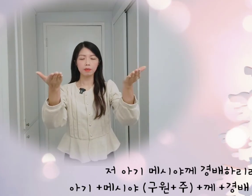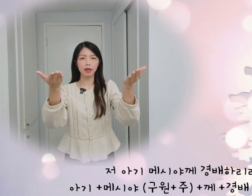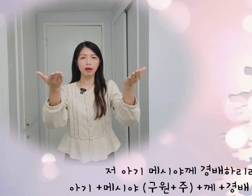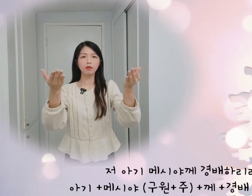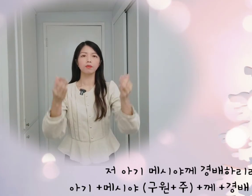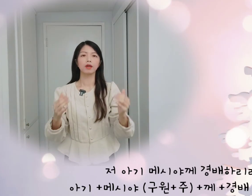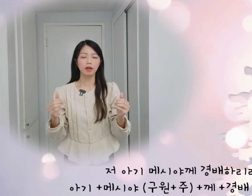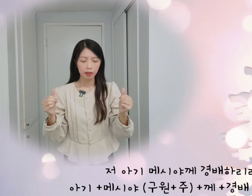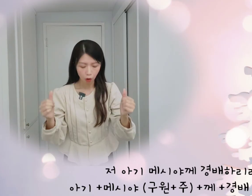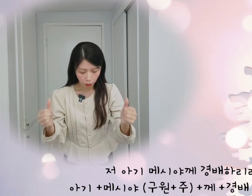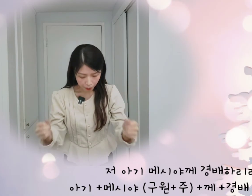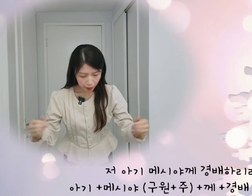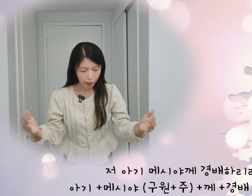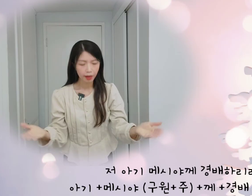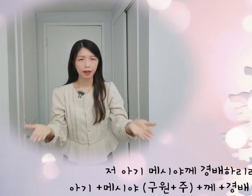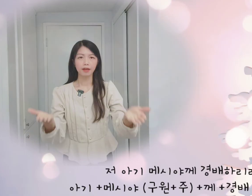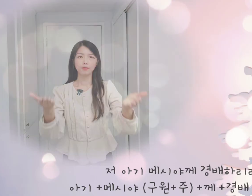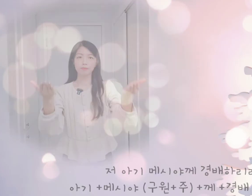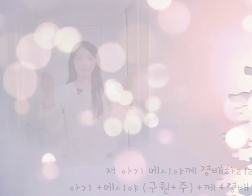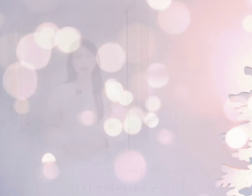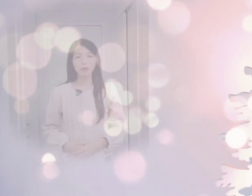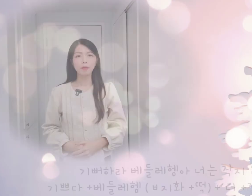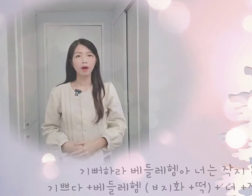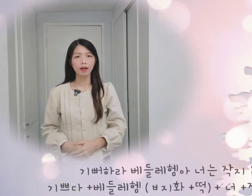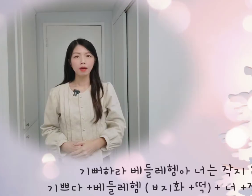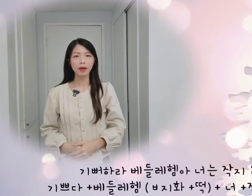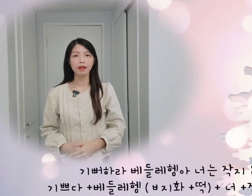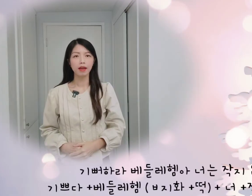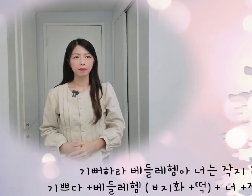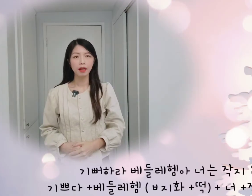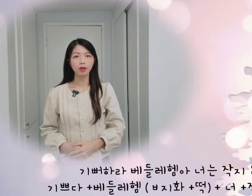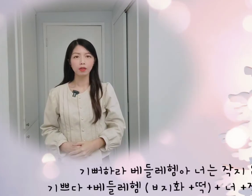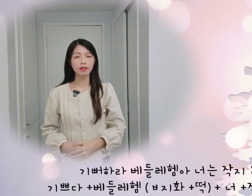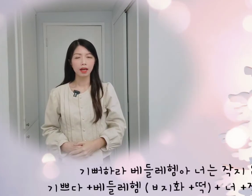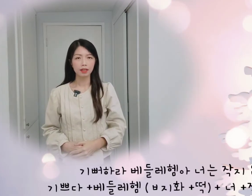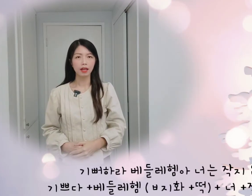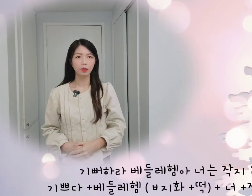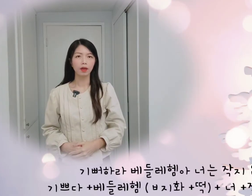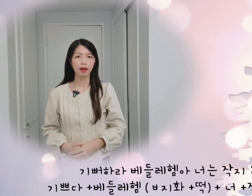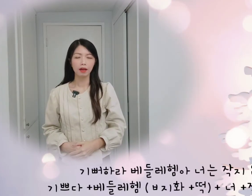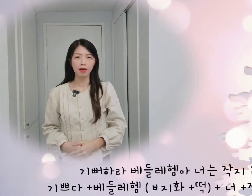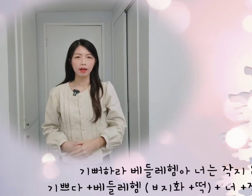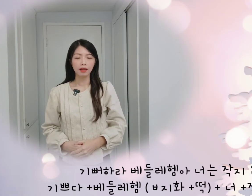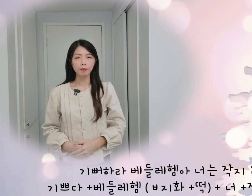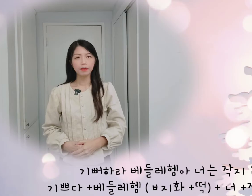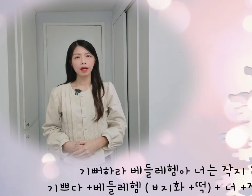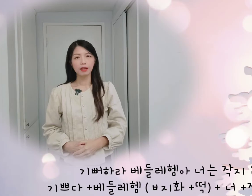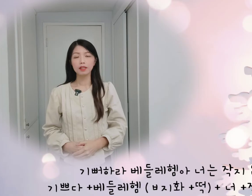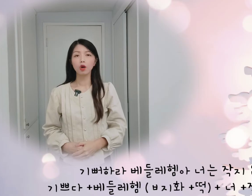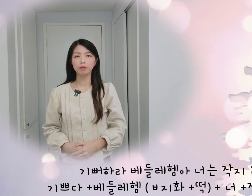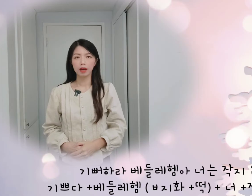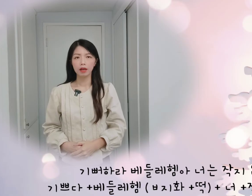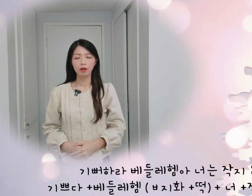드리다까지 해주시면 돼요. 경배하리라. 기뻐하라 베들레헴아 너는 작지 않도다.